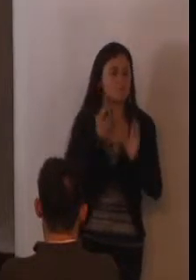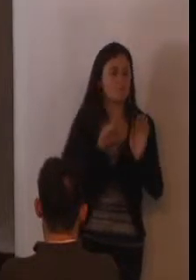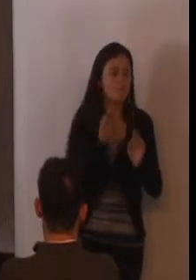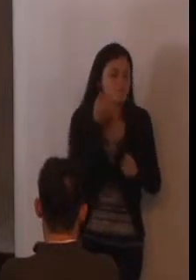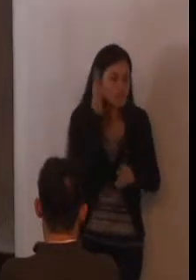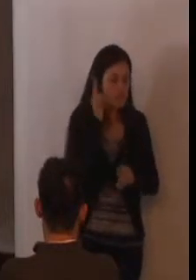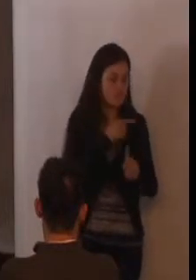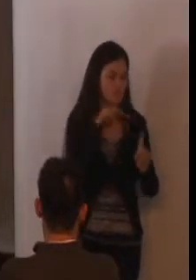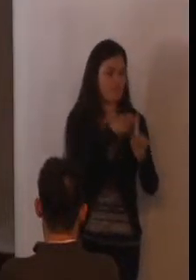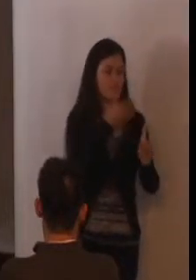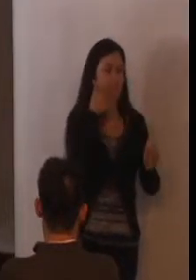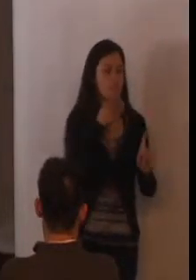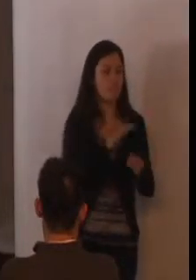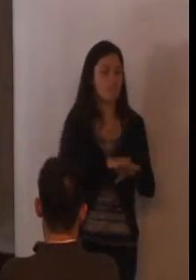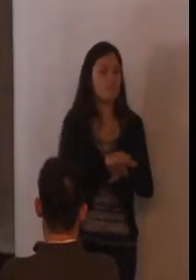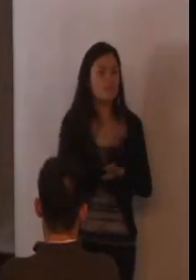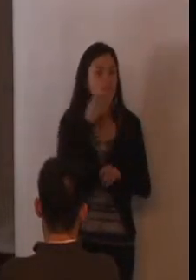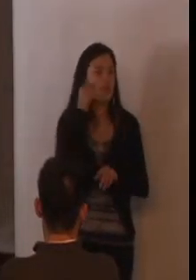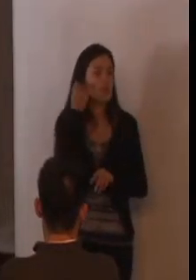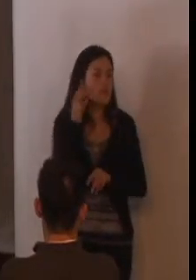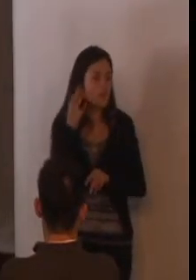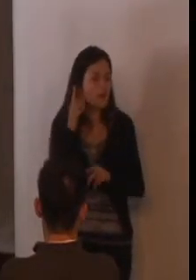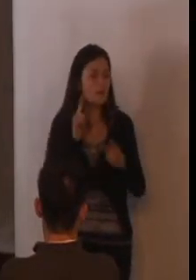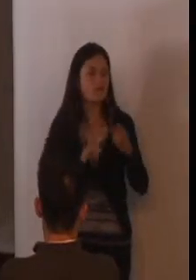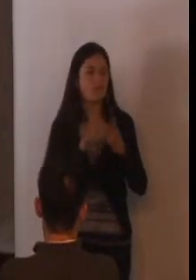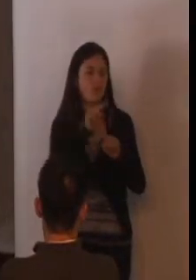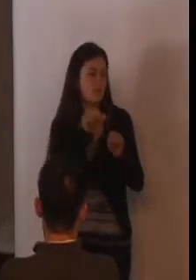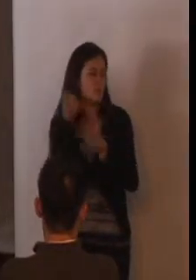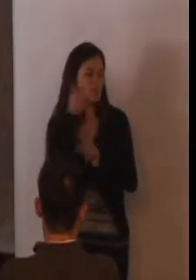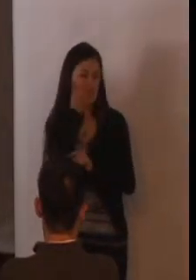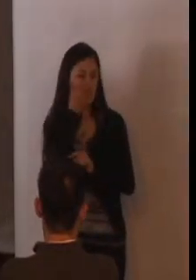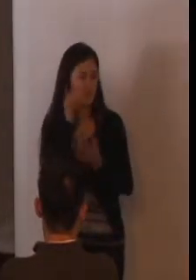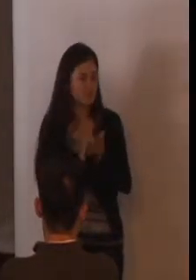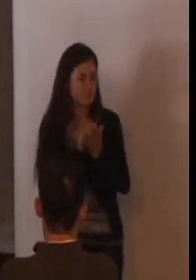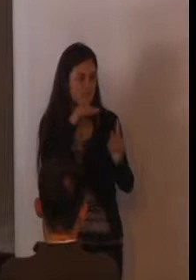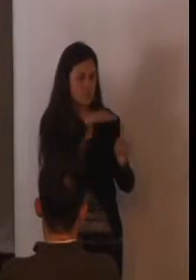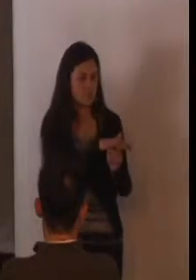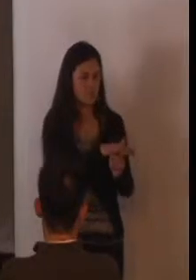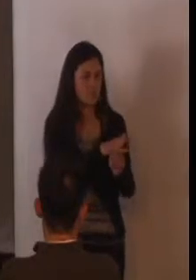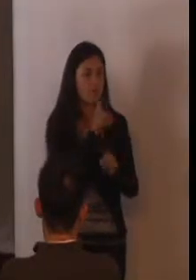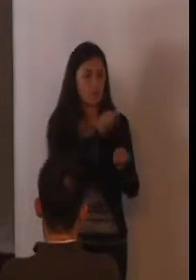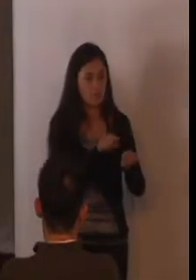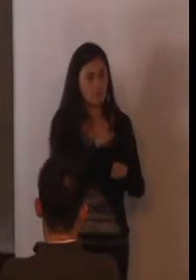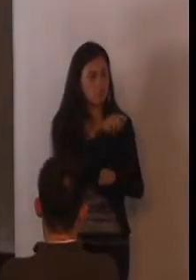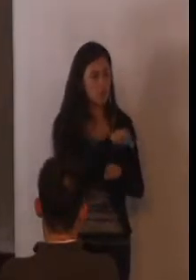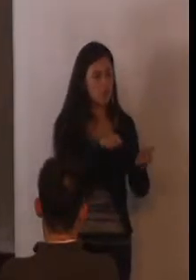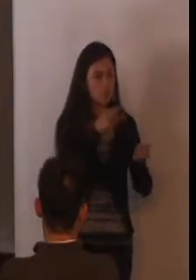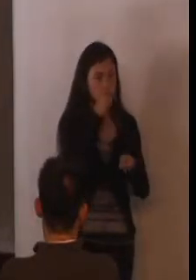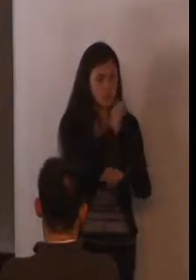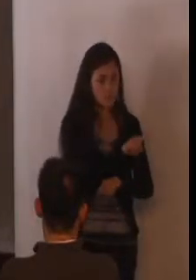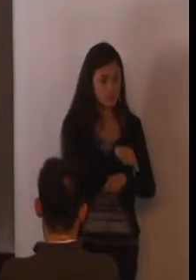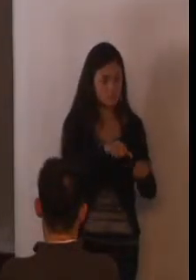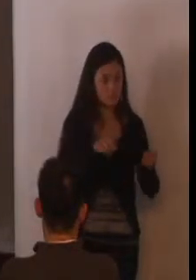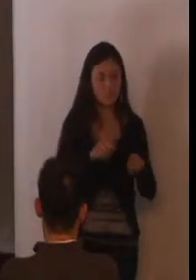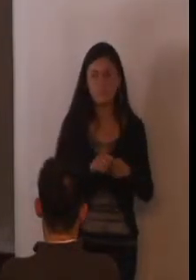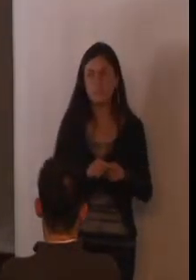lo tanto pues están presentes las hipoacusias conductivas y adicional a eso muchos de nuestros chicos